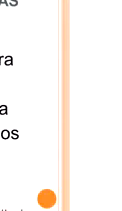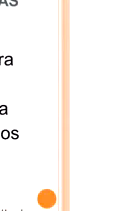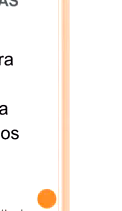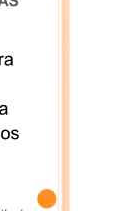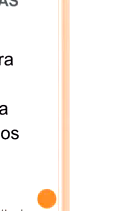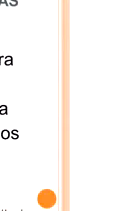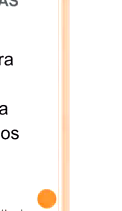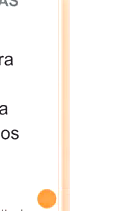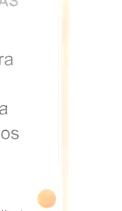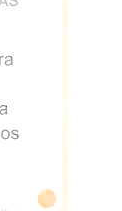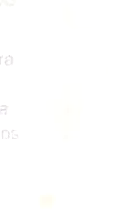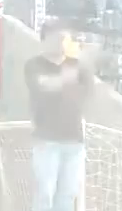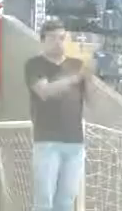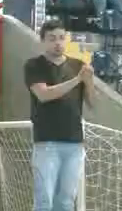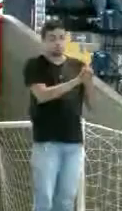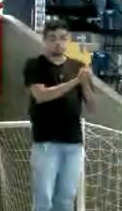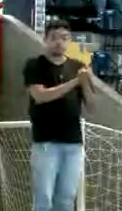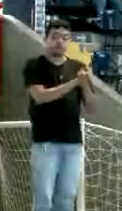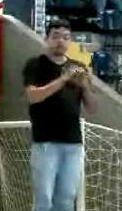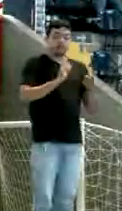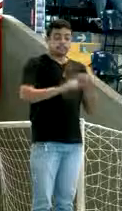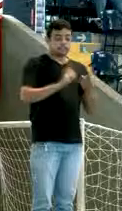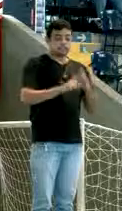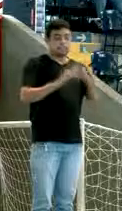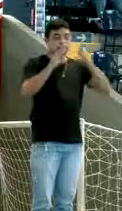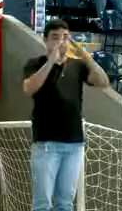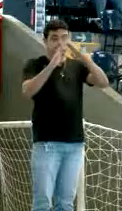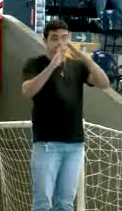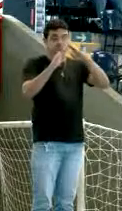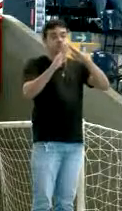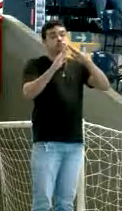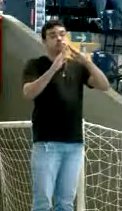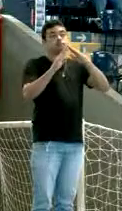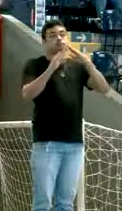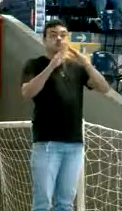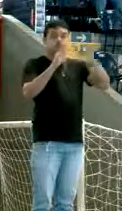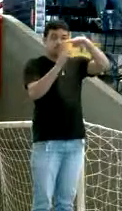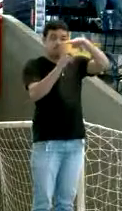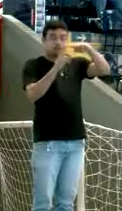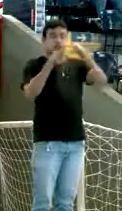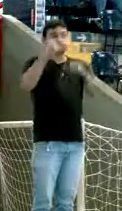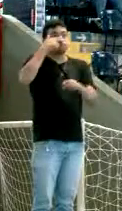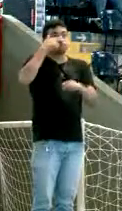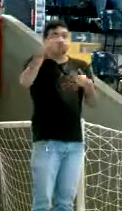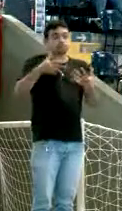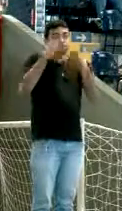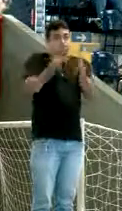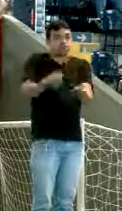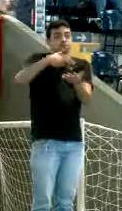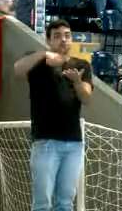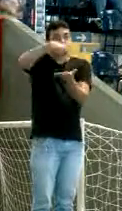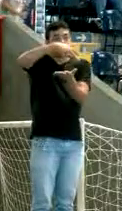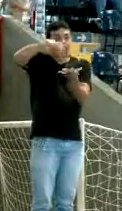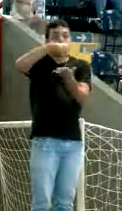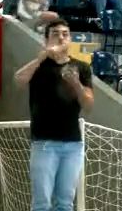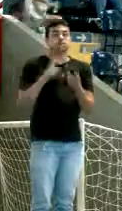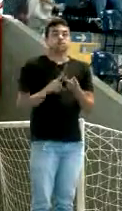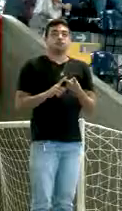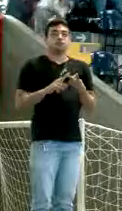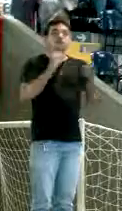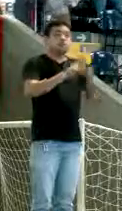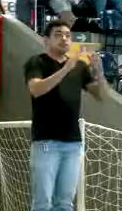dança. E até as igrejas evangélicas hoje incorporaram a dança. A própria